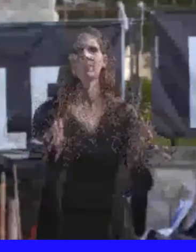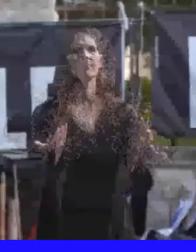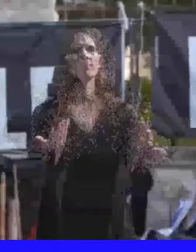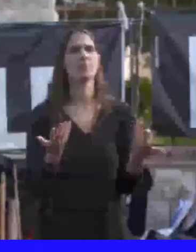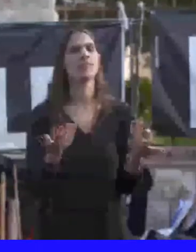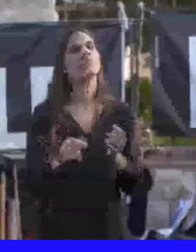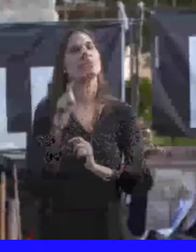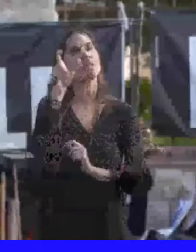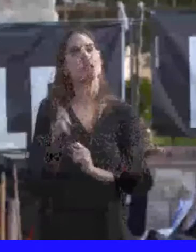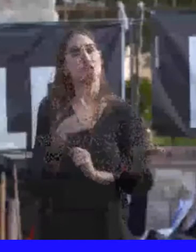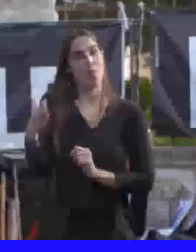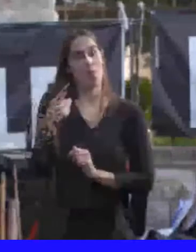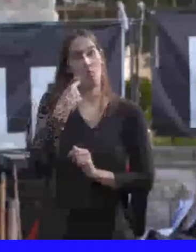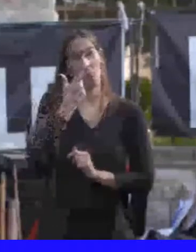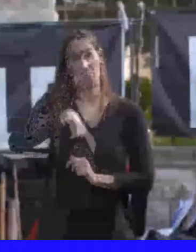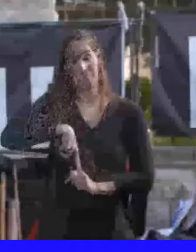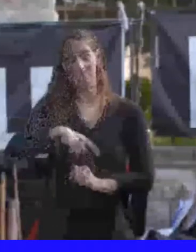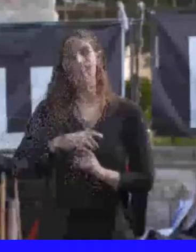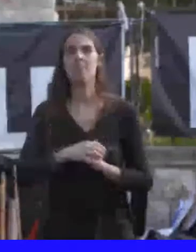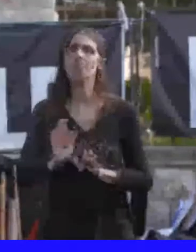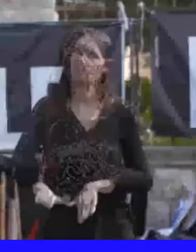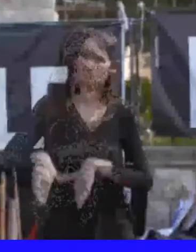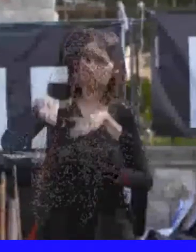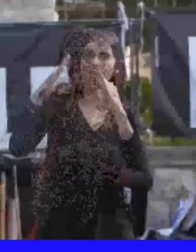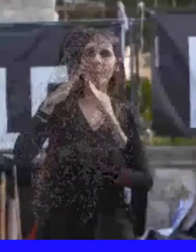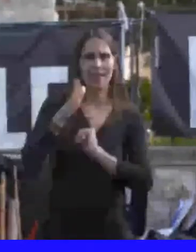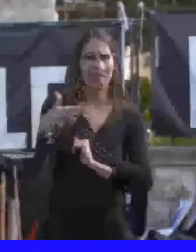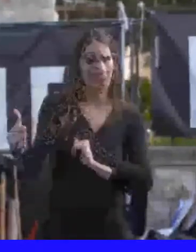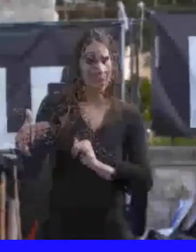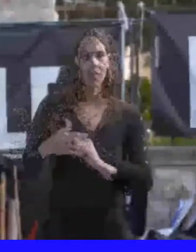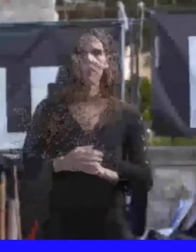איש הימין אני ביבי. גדלתי בבית ימני,